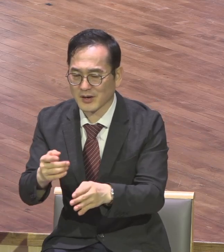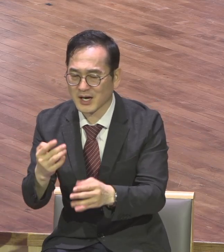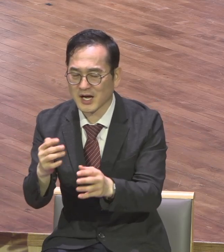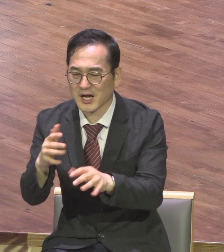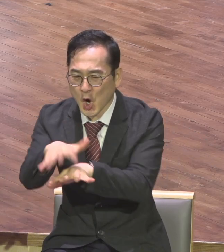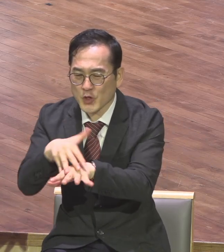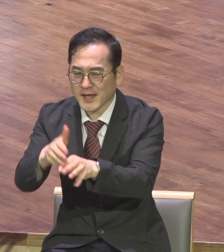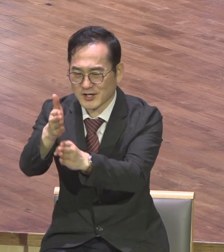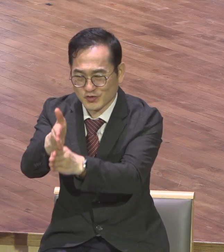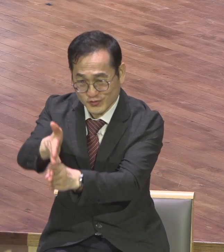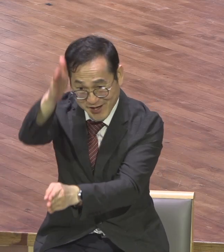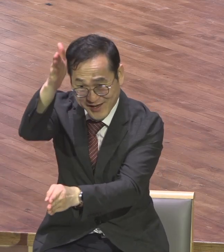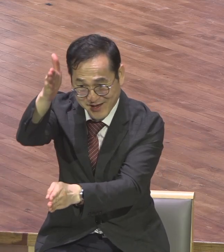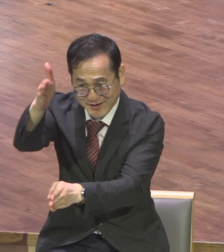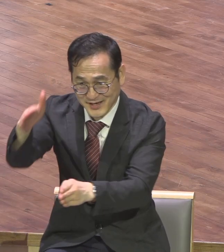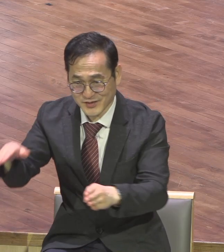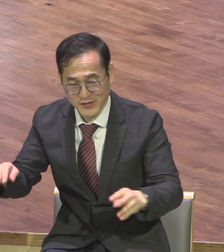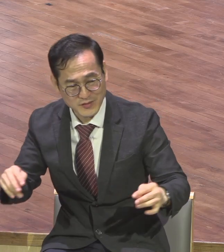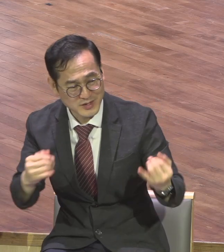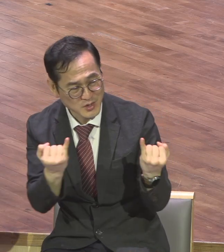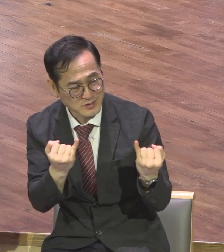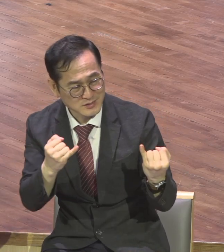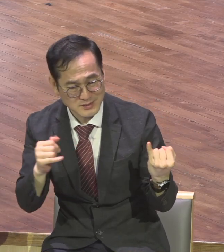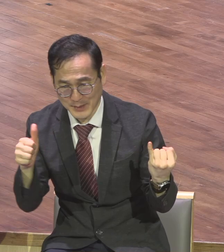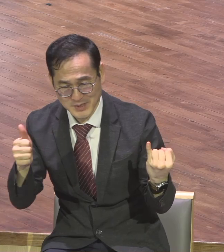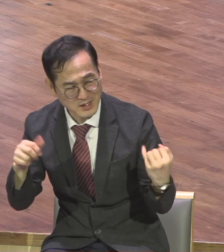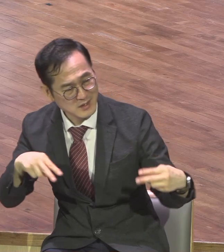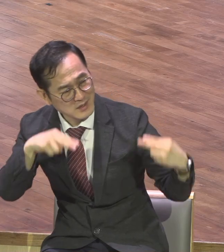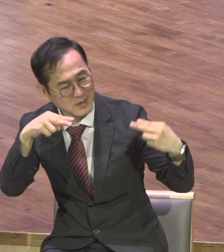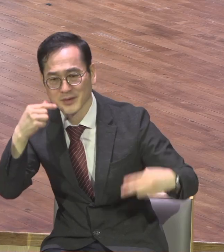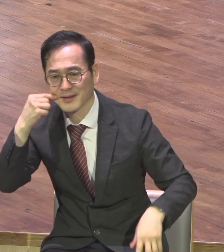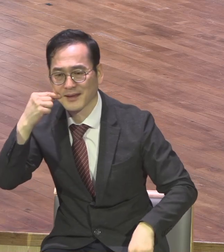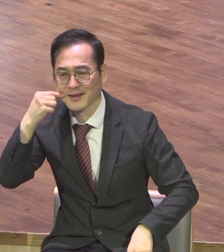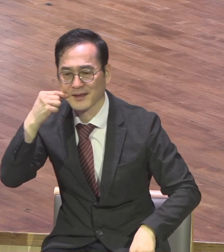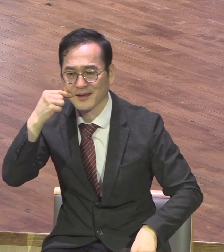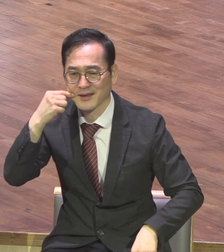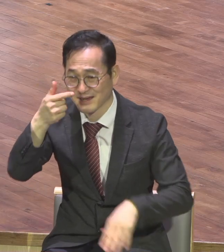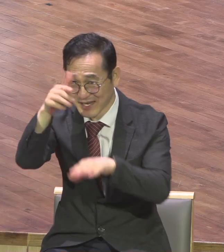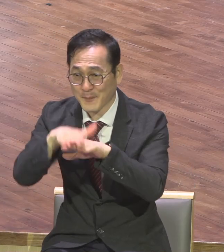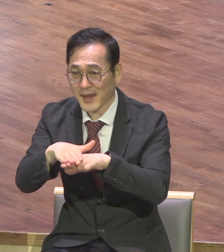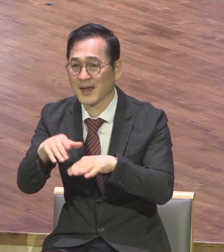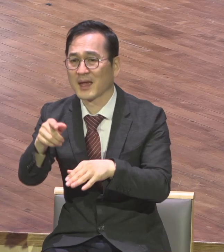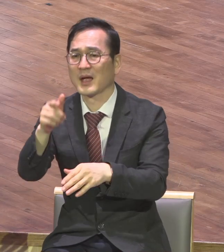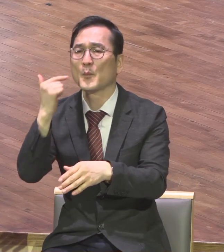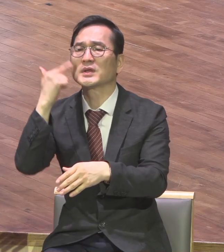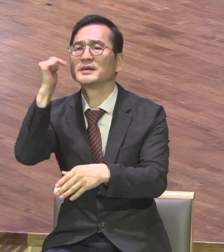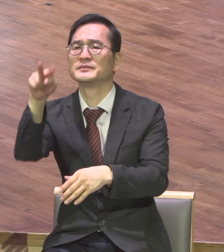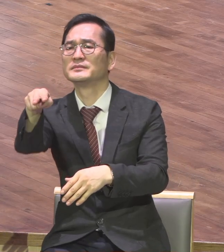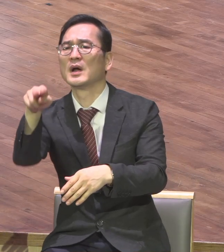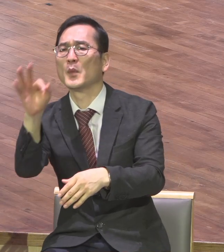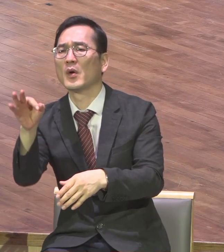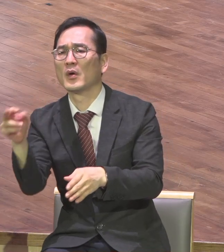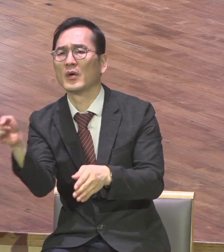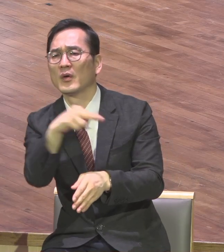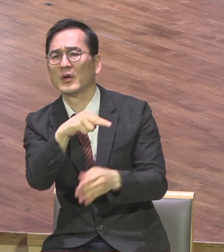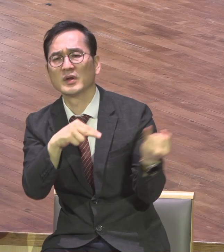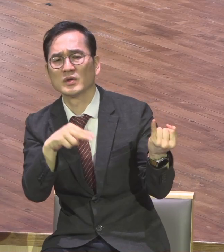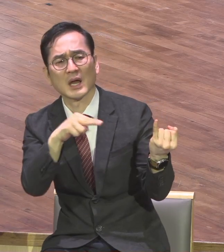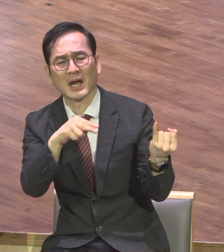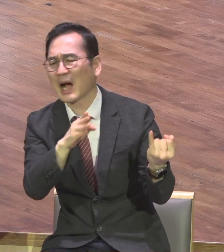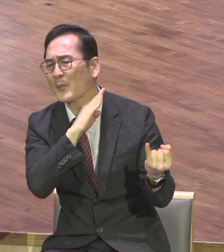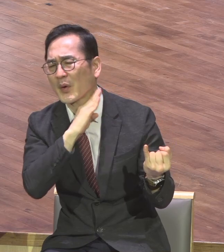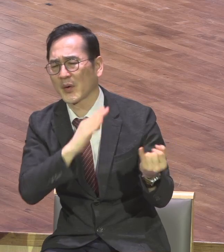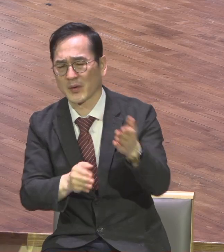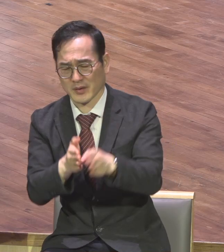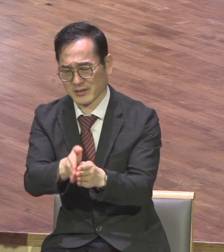예배를 드렸습니다. 남녀 따로따로. 저 어릴 때 따로따로였어요. 남녀가 따로 같이 앉는 법이 없었습니다.